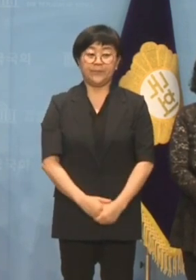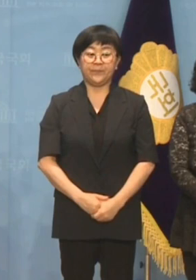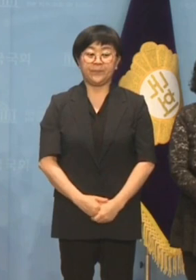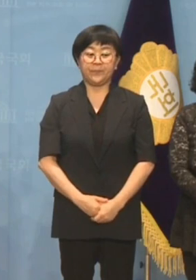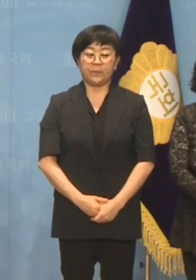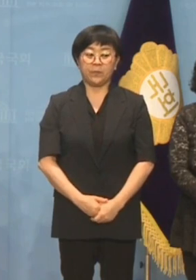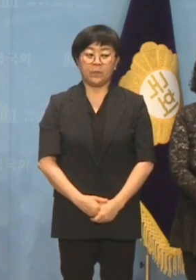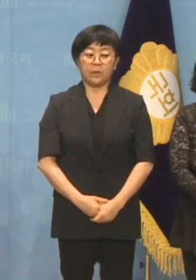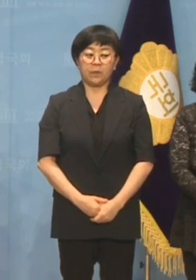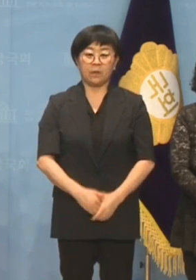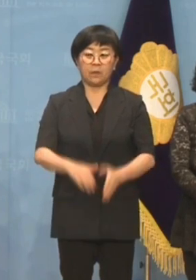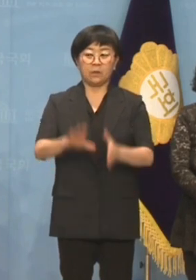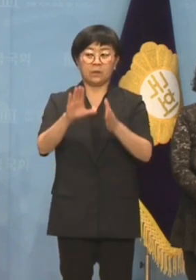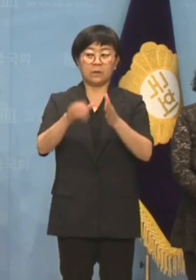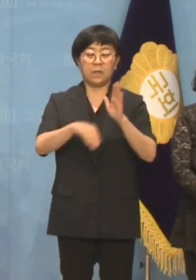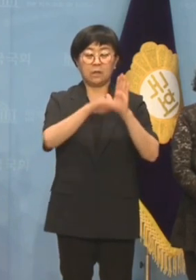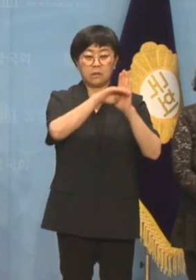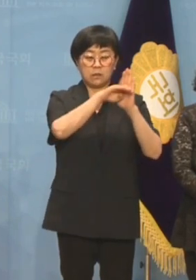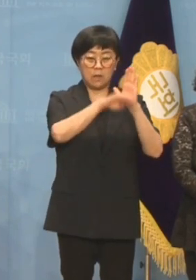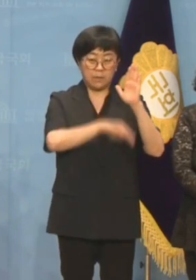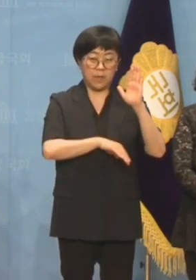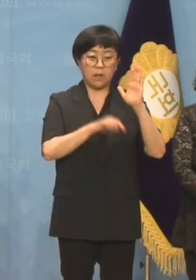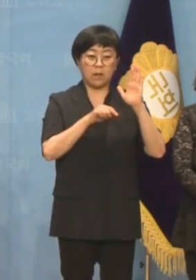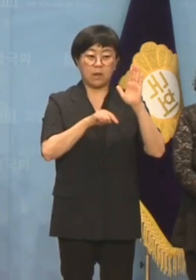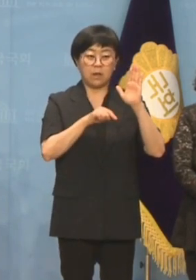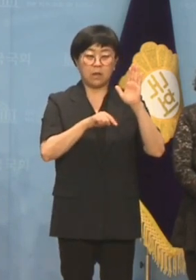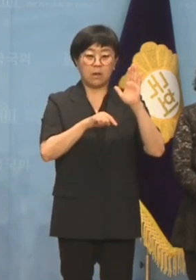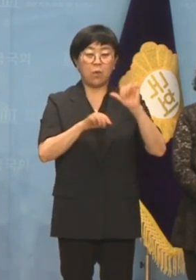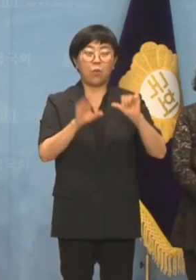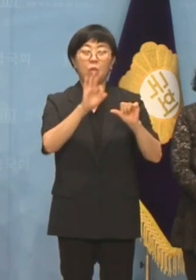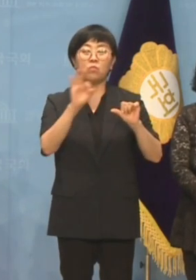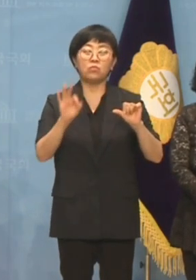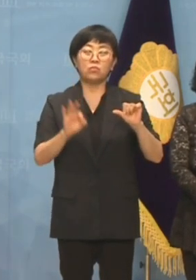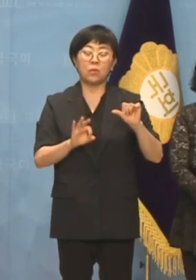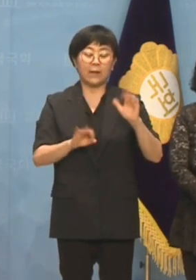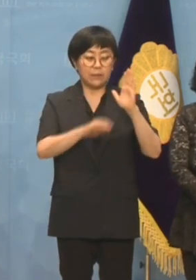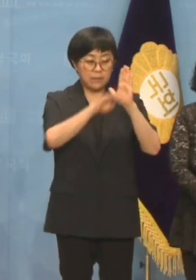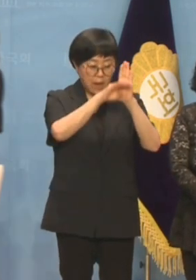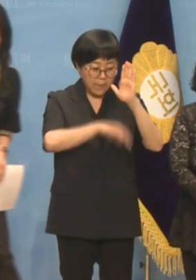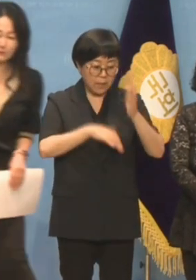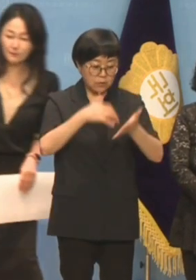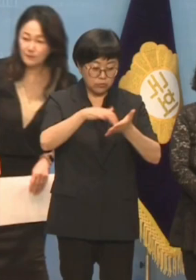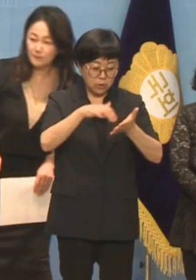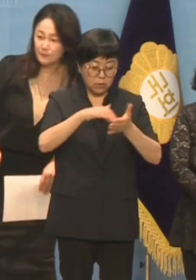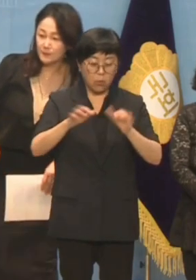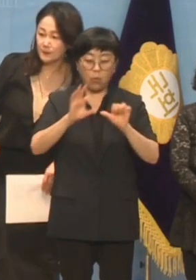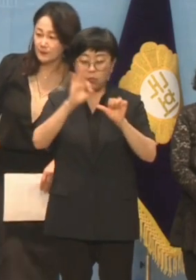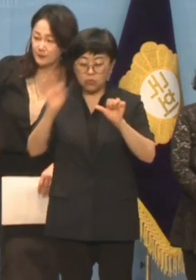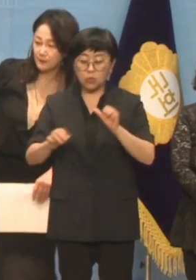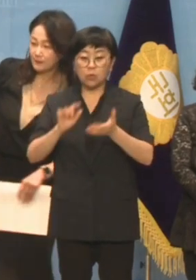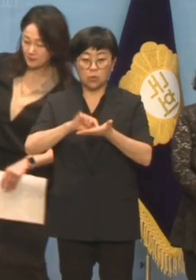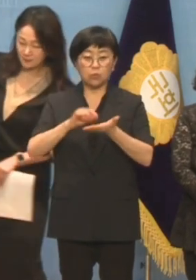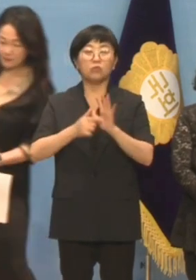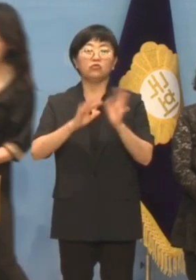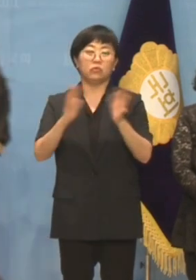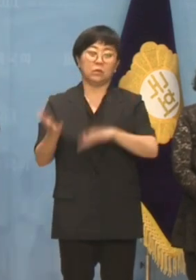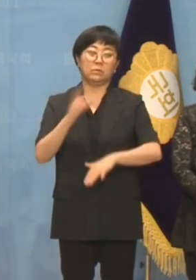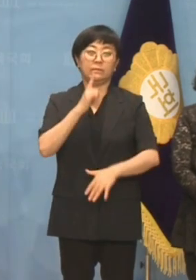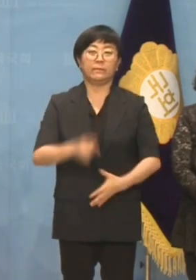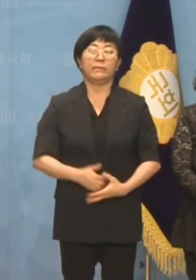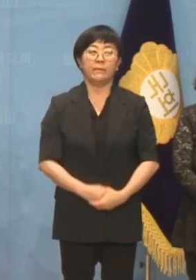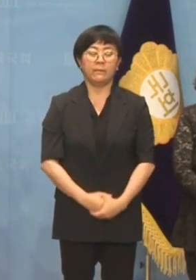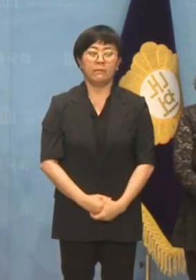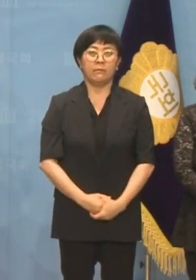이는 당시 남한 인구의 5%에 해당하는 희생자 수입니다.